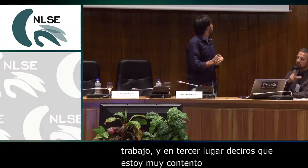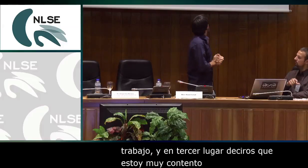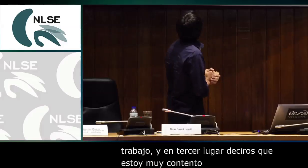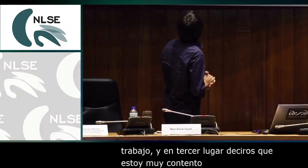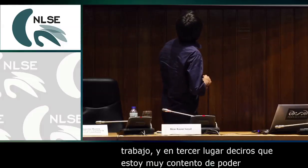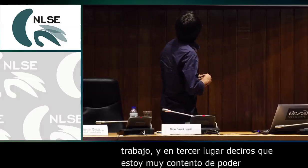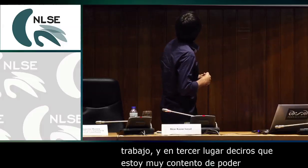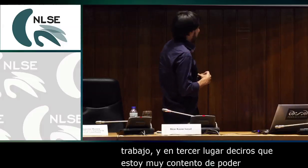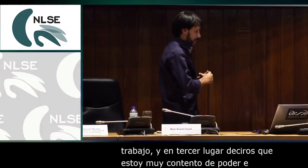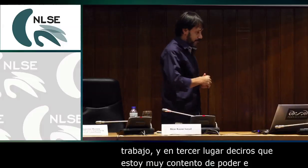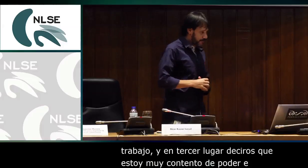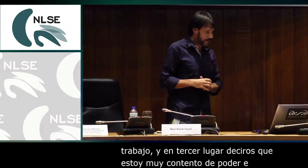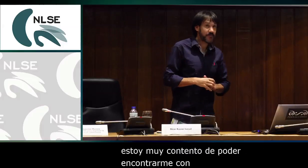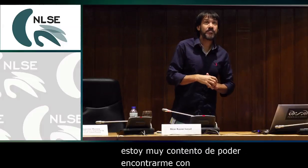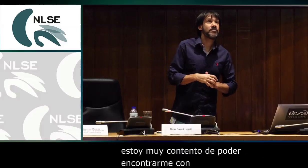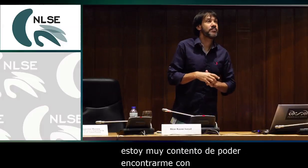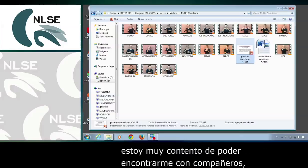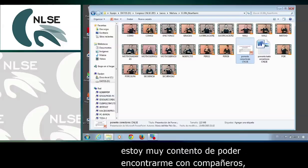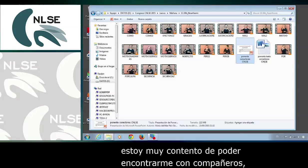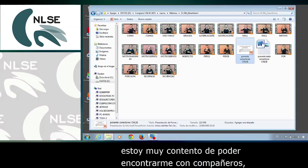esto es un día ya maravilloso.